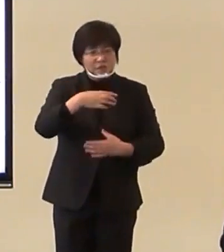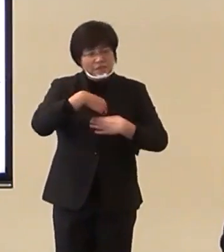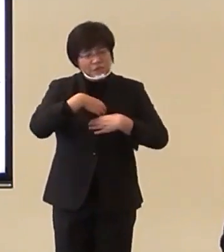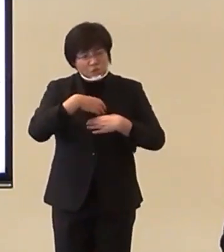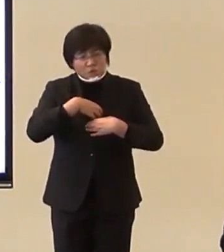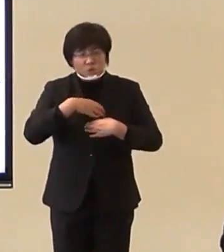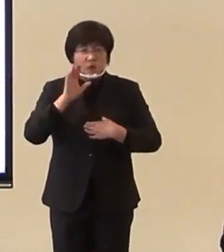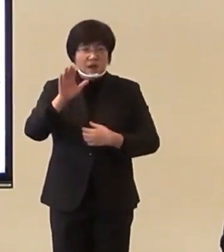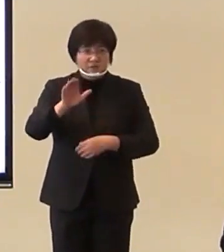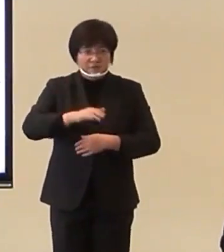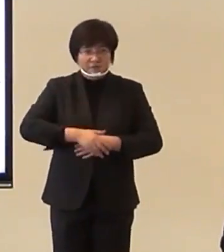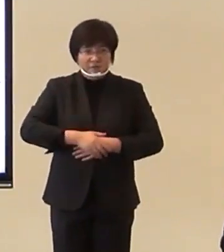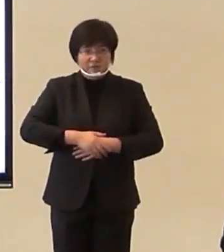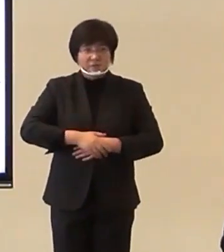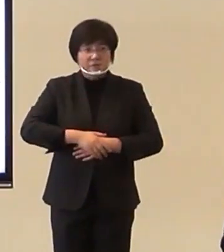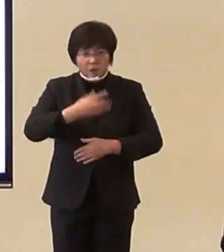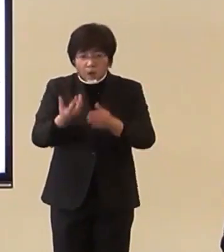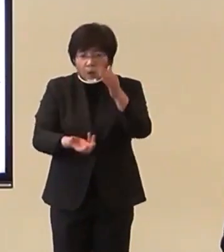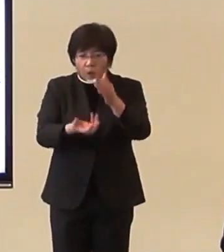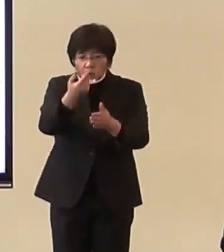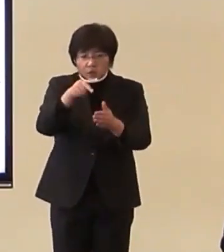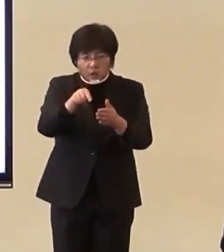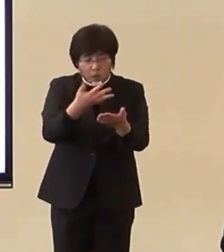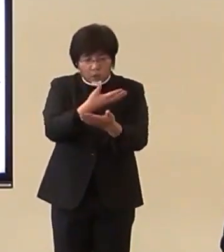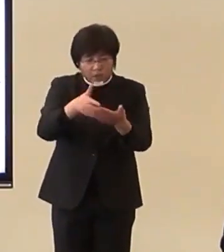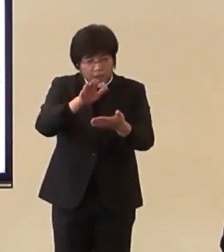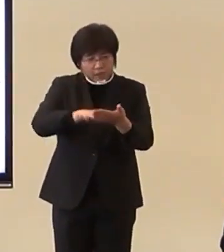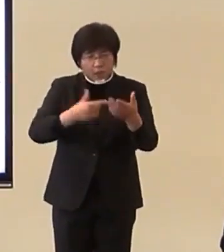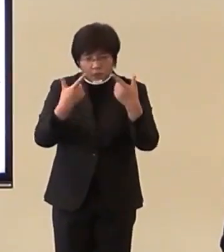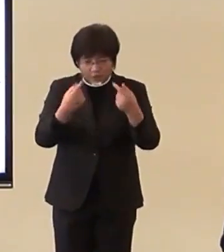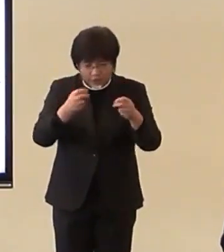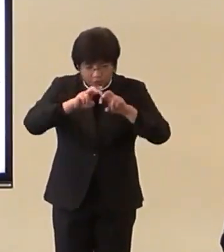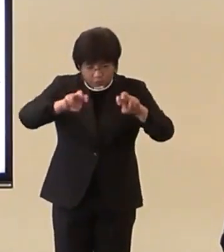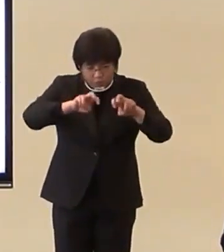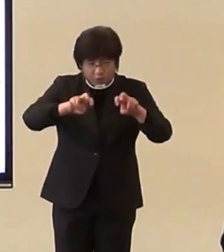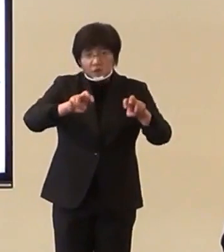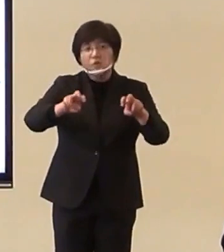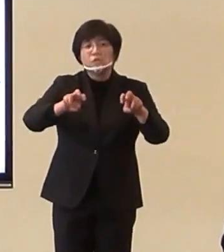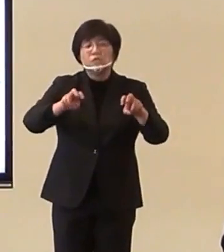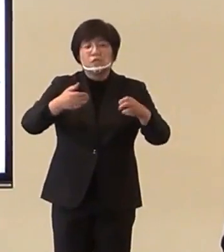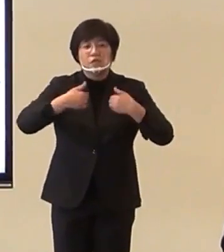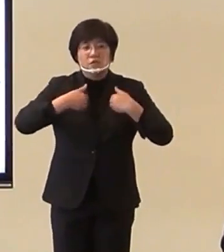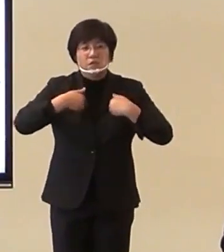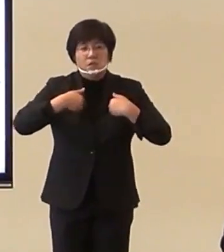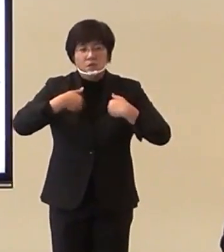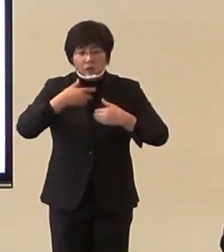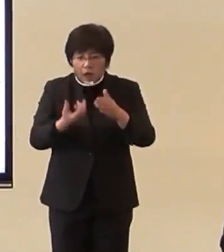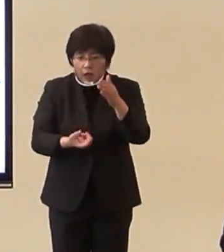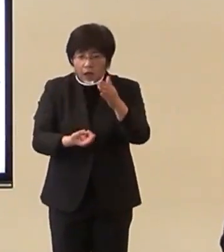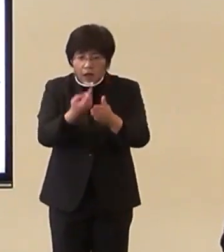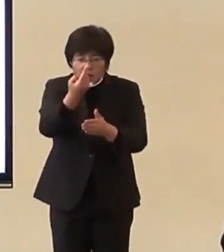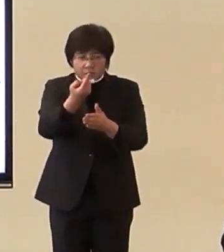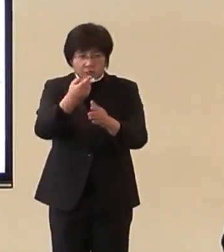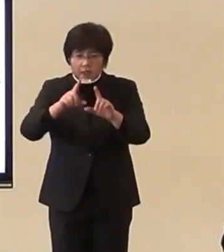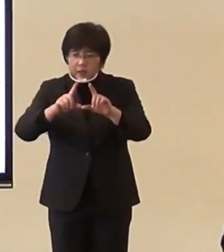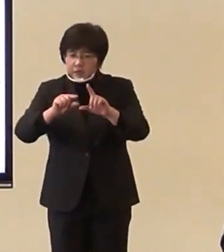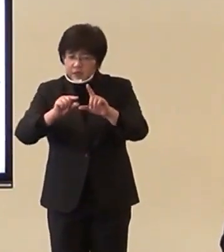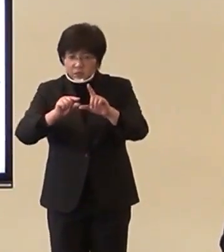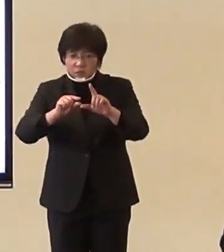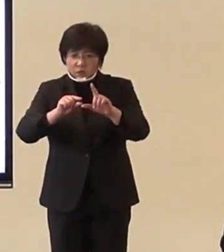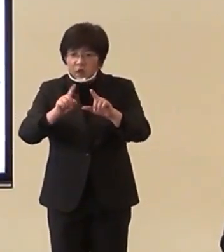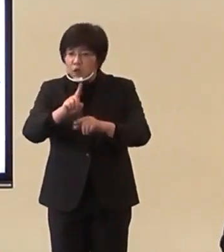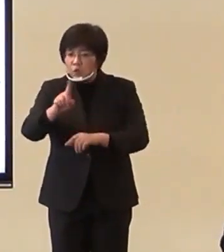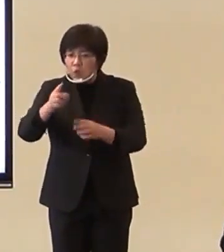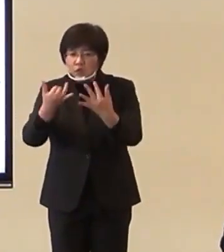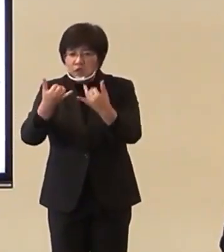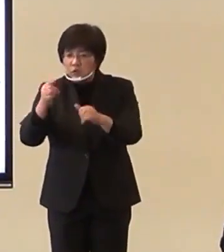事なことは出たデータをきちっと読みこなすってこと、それからそれが発生率がどのくらいでどういう方に発生し